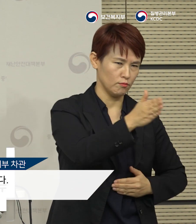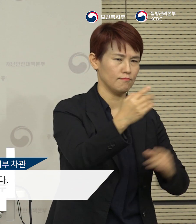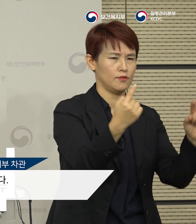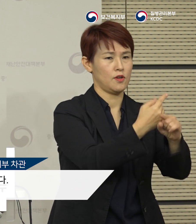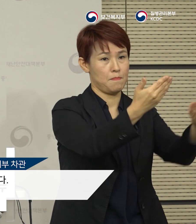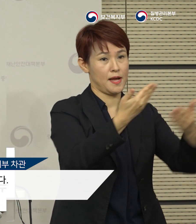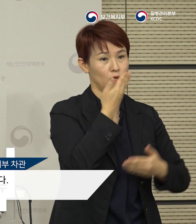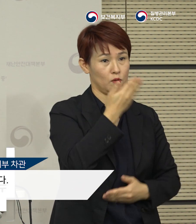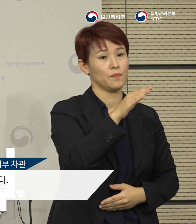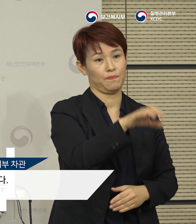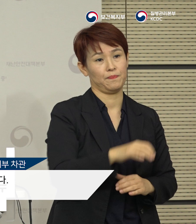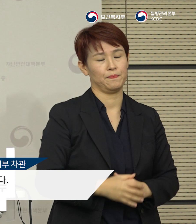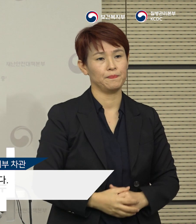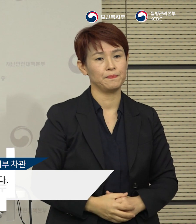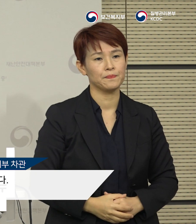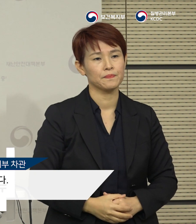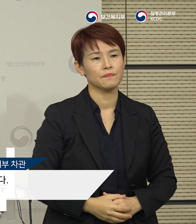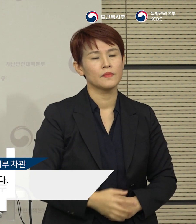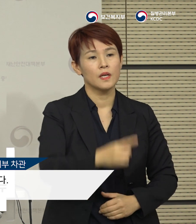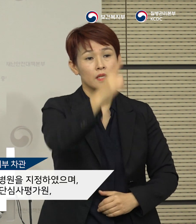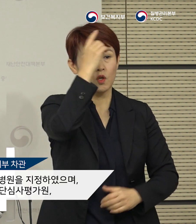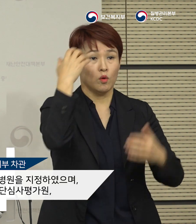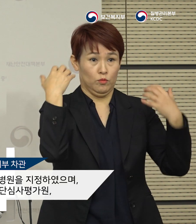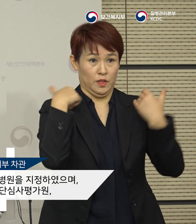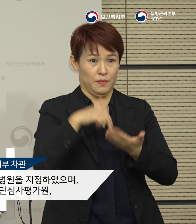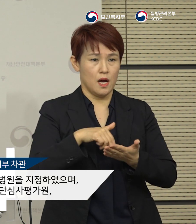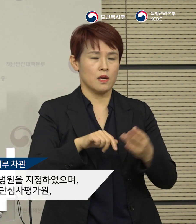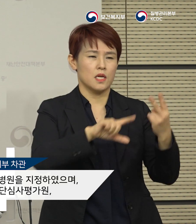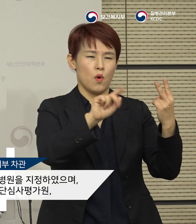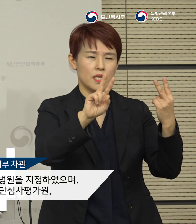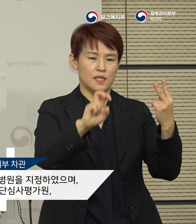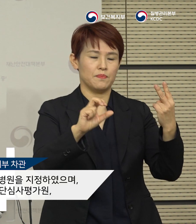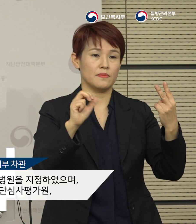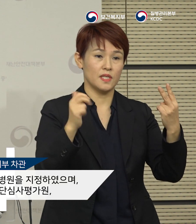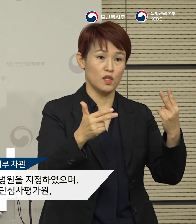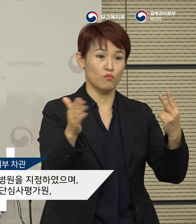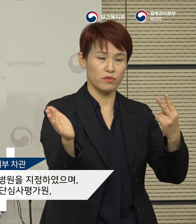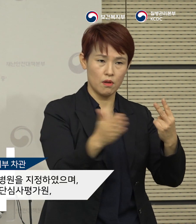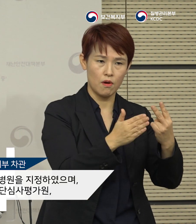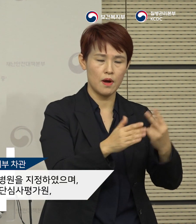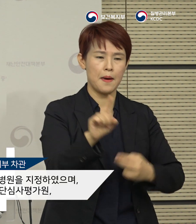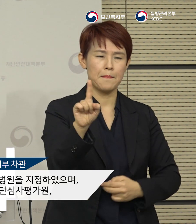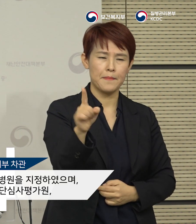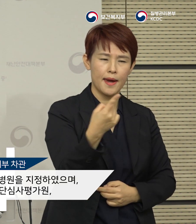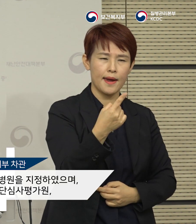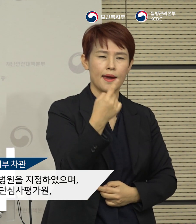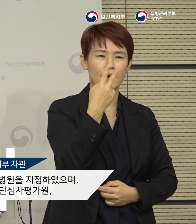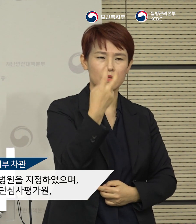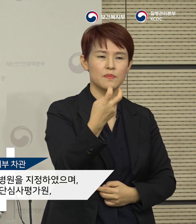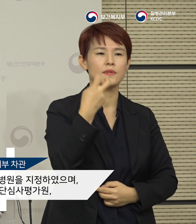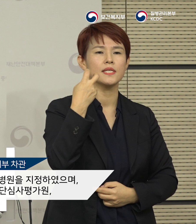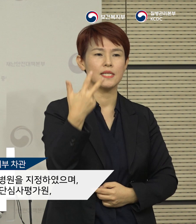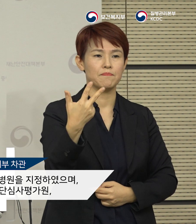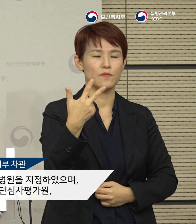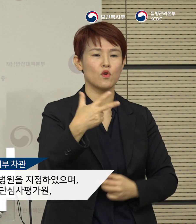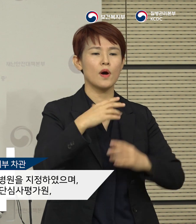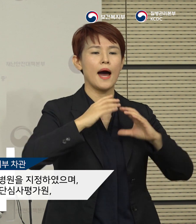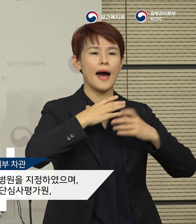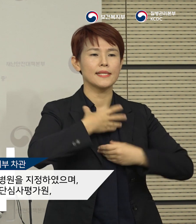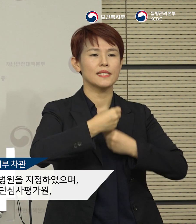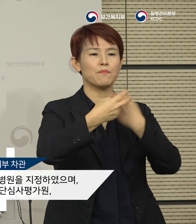전문적인 진료를 받을 수 있습니다. 정부는 2월 27일 기준으로 총